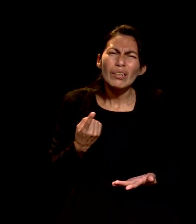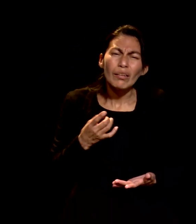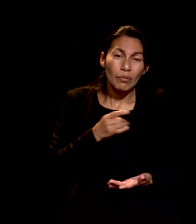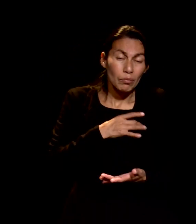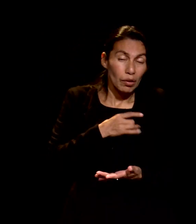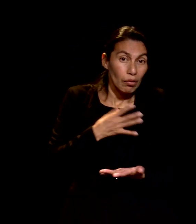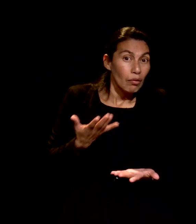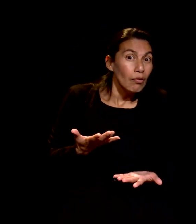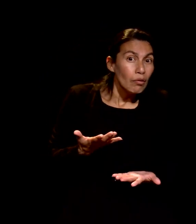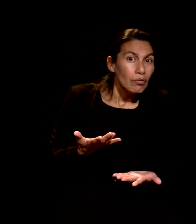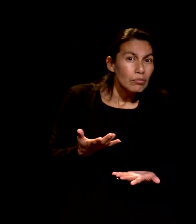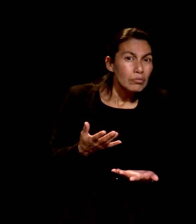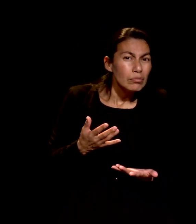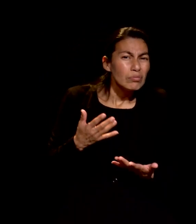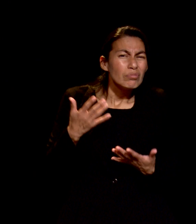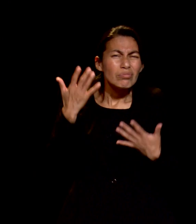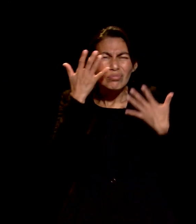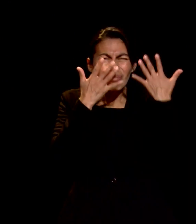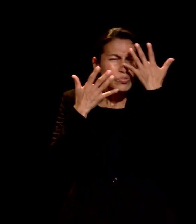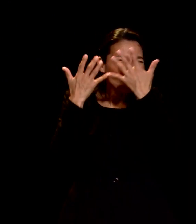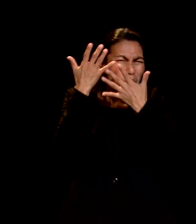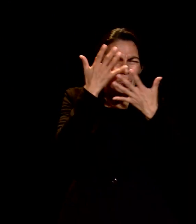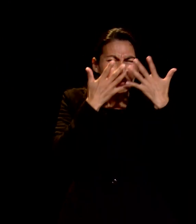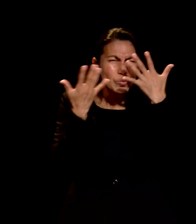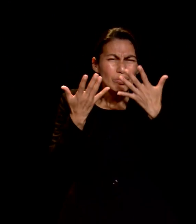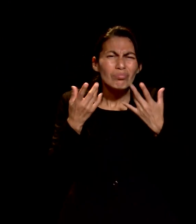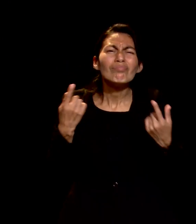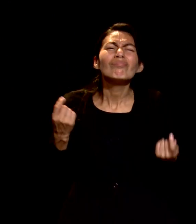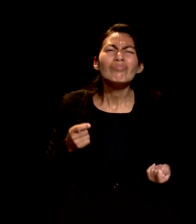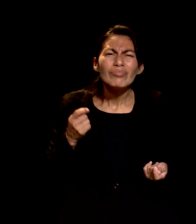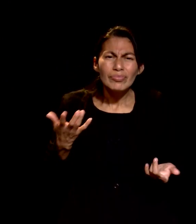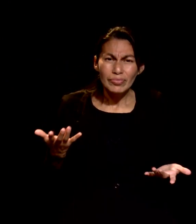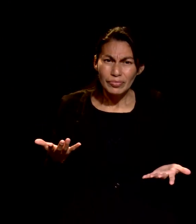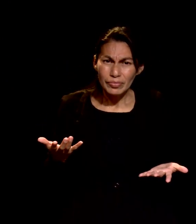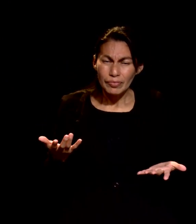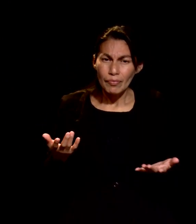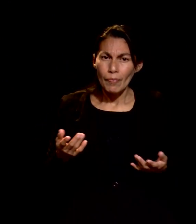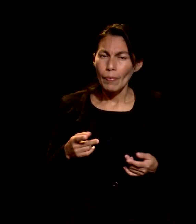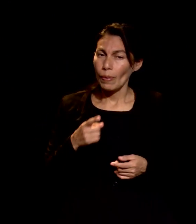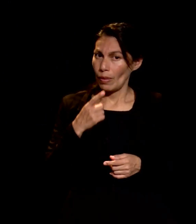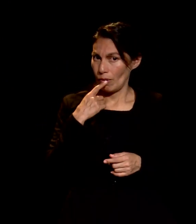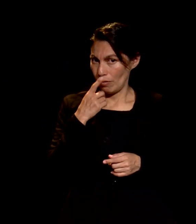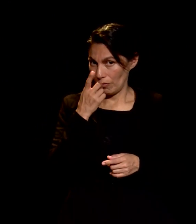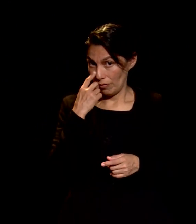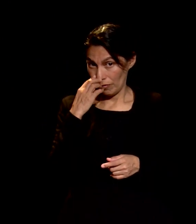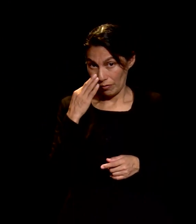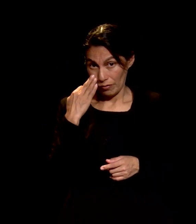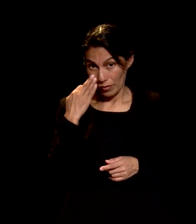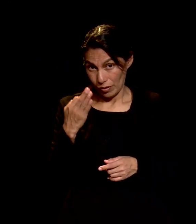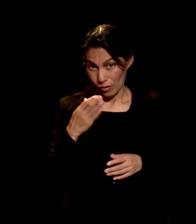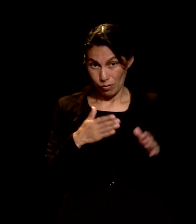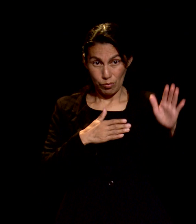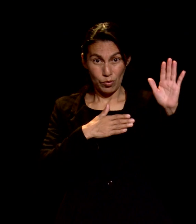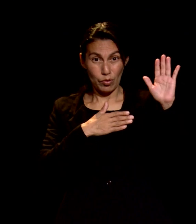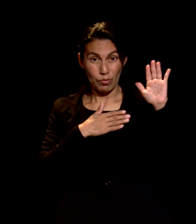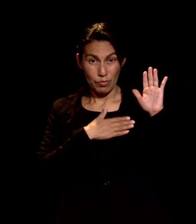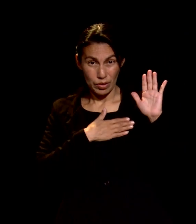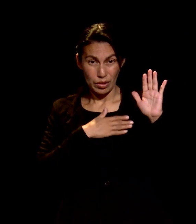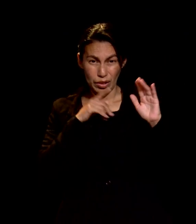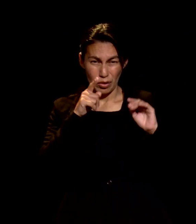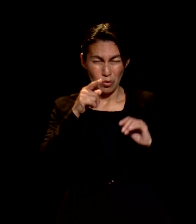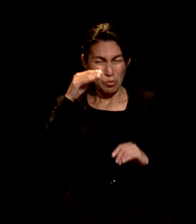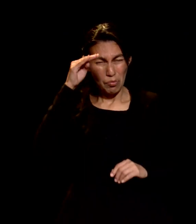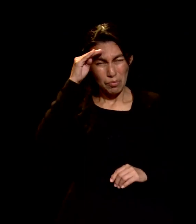Que te confunde Te voy a dejar Una promesa Para meditar